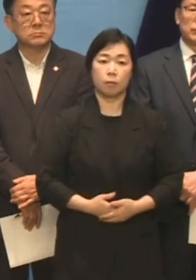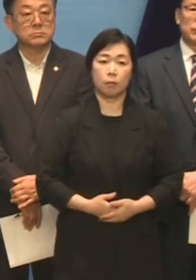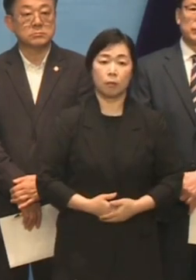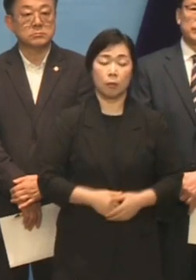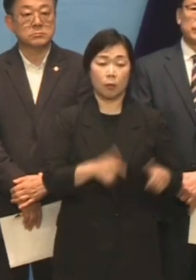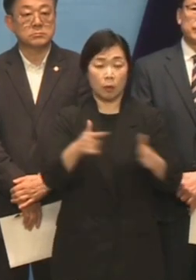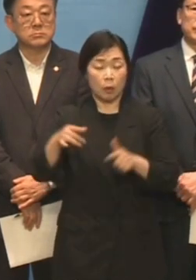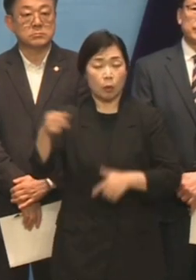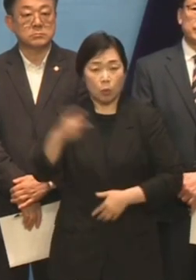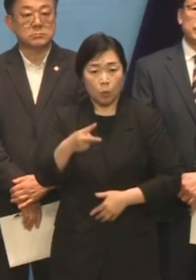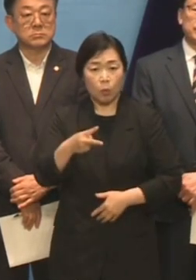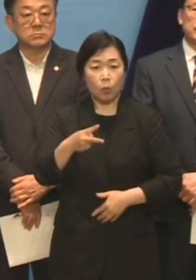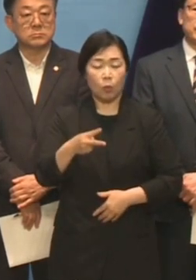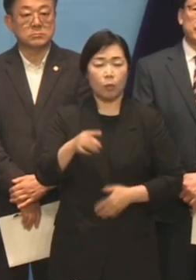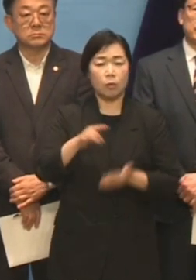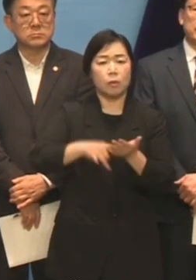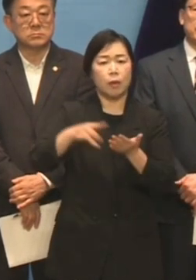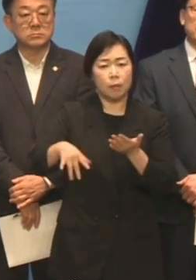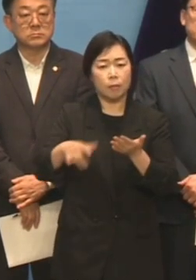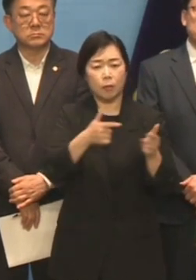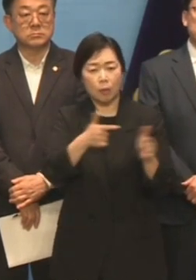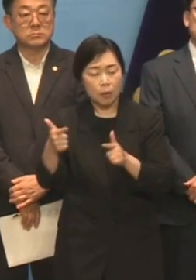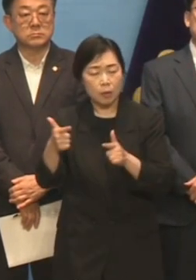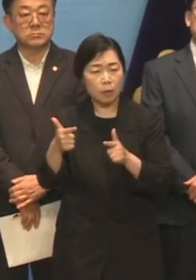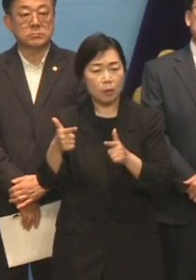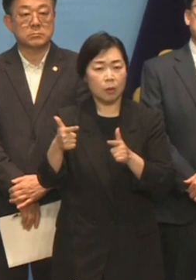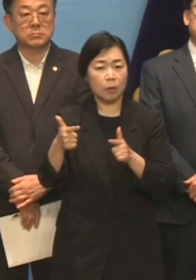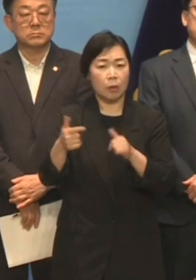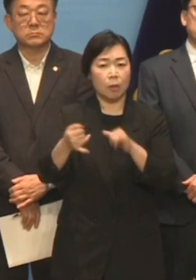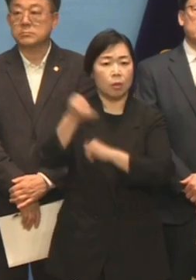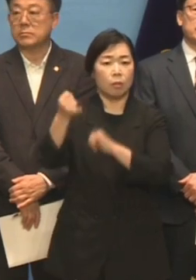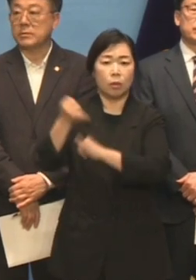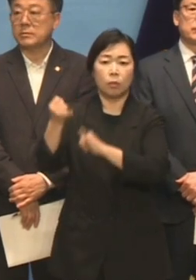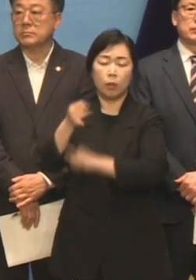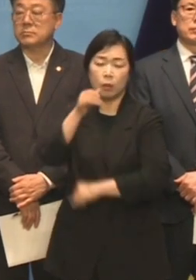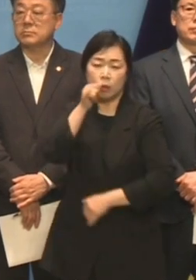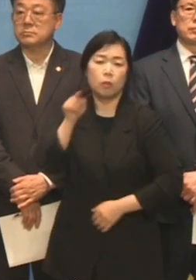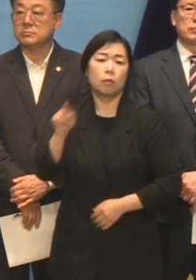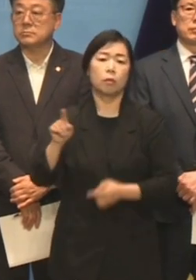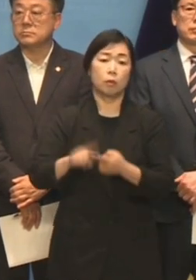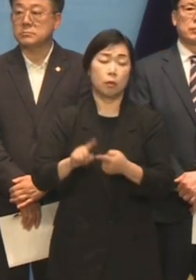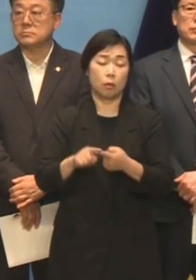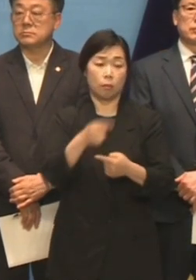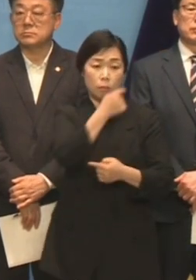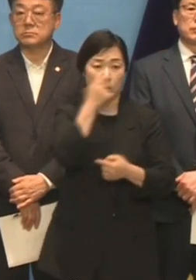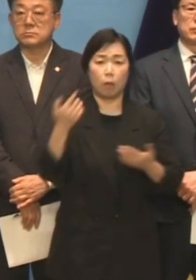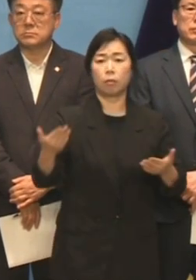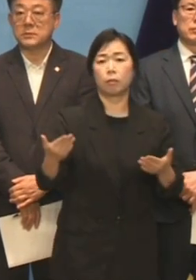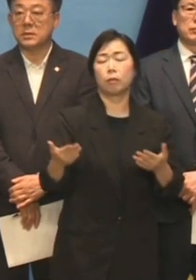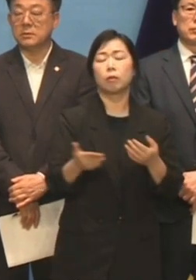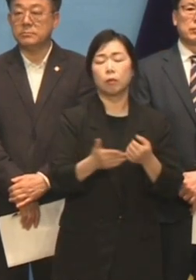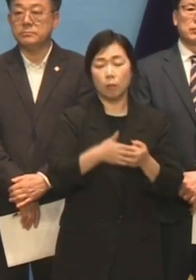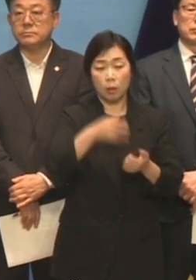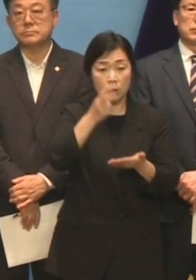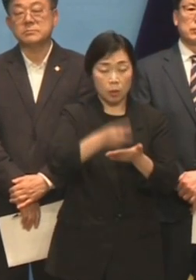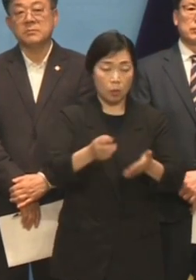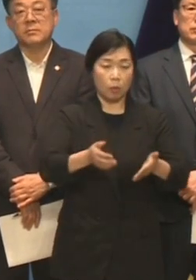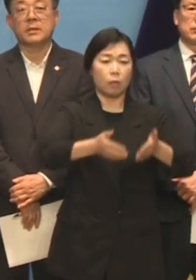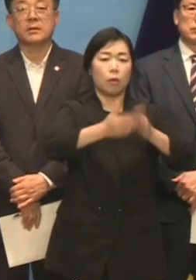여러 가지 납세의 그 체납사항들, 너무 허술한 제도, 그 제도를 만든 게